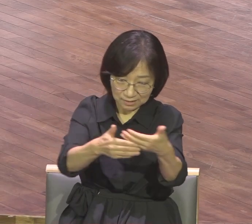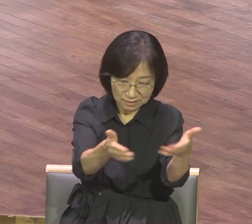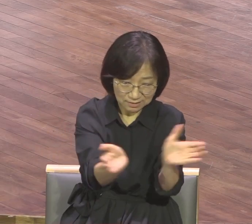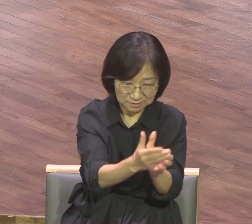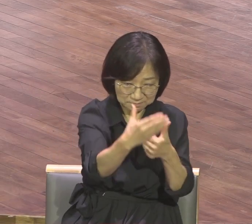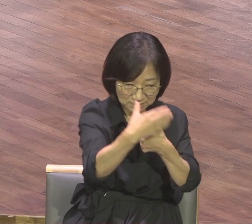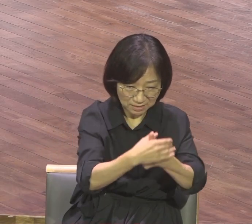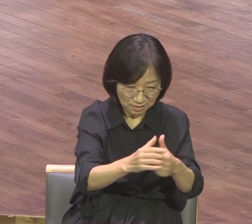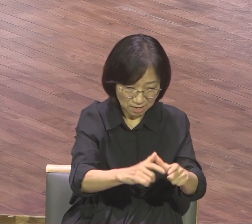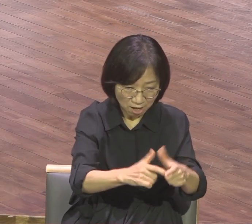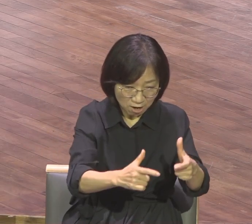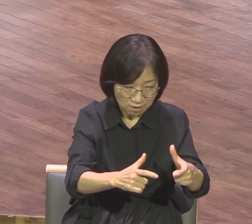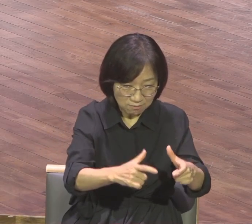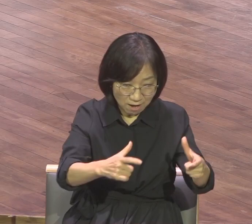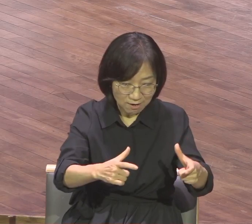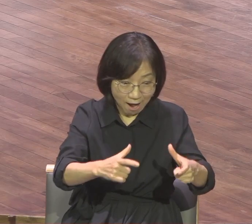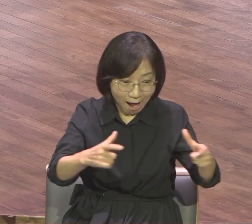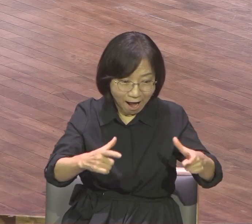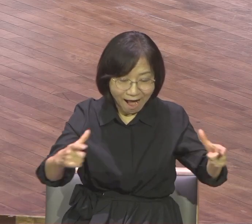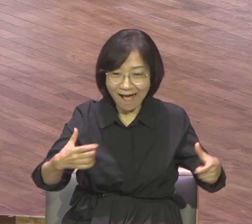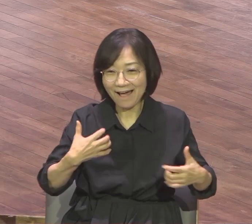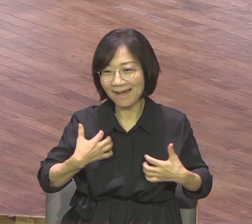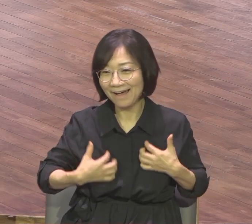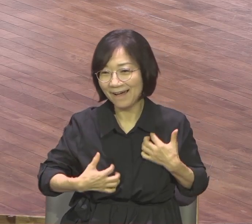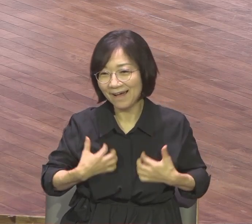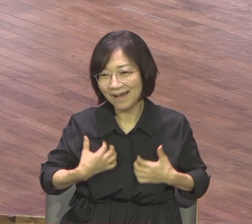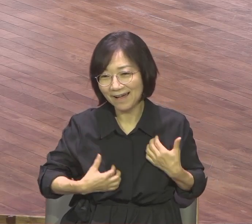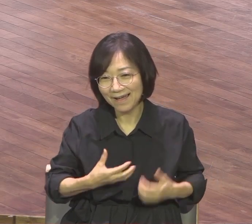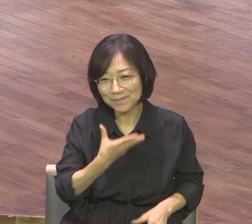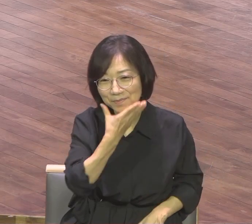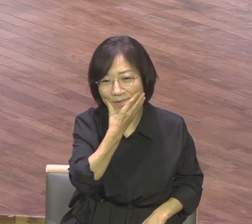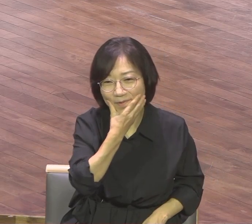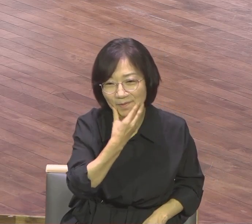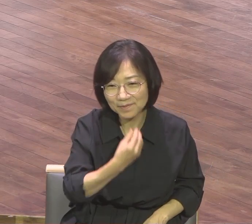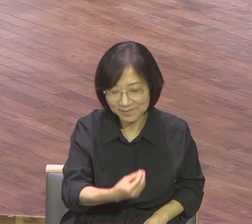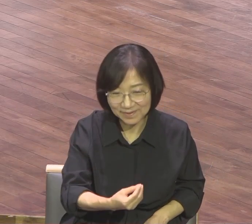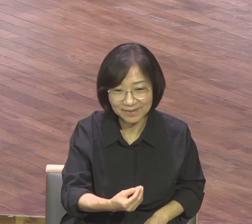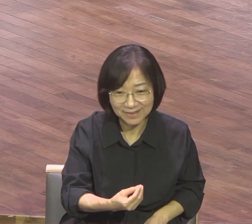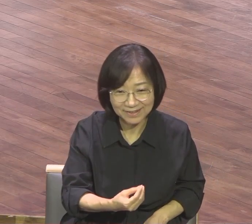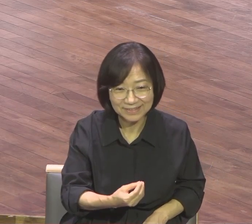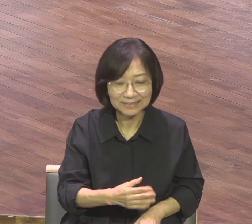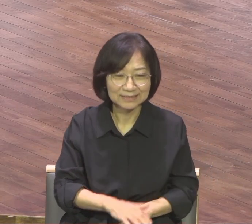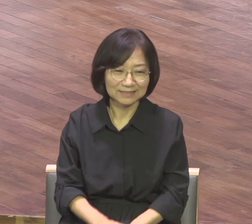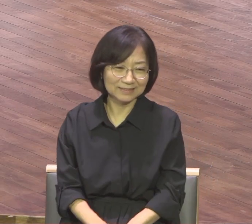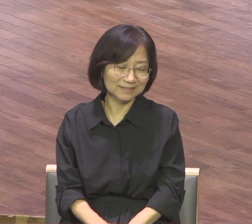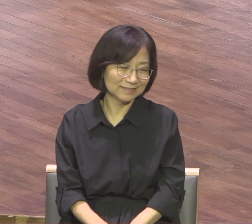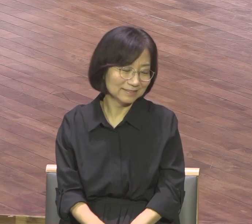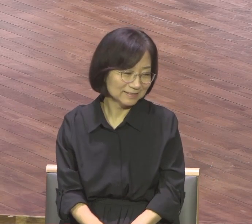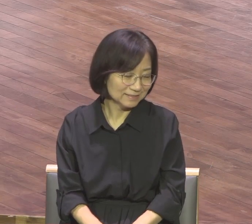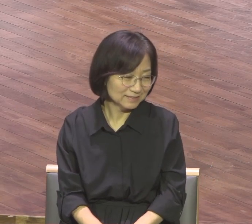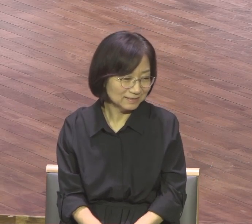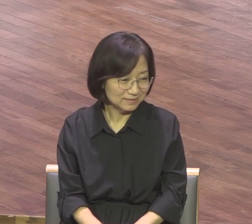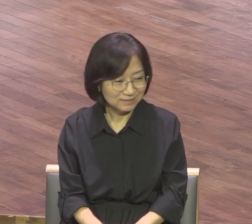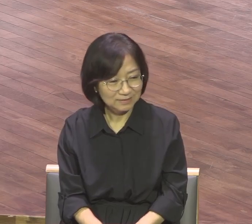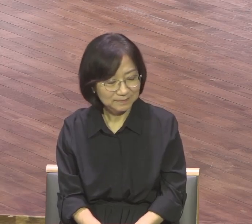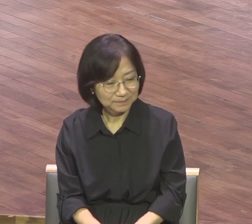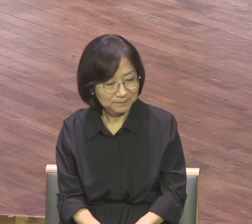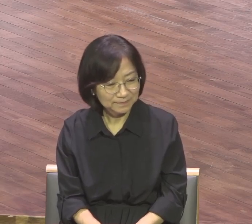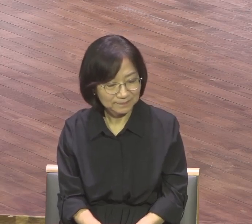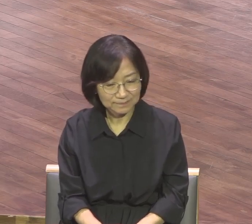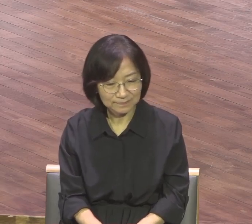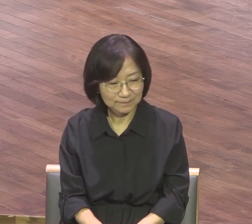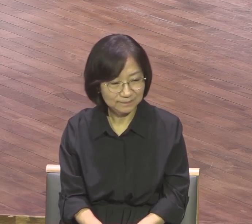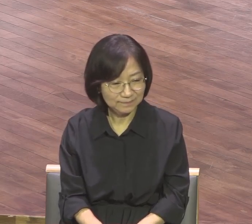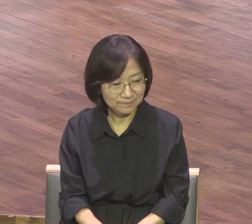행복, 내가 맡겨진 이 직분의 내 헌신을 통해서 그야말로 힘차게 일어나면서